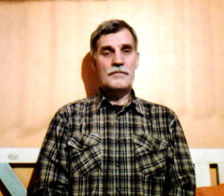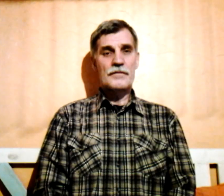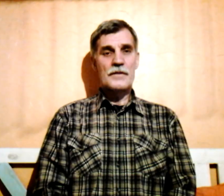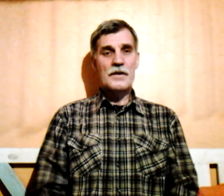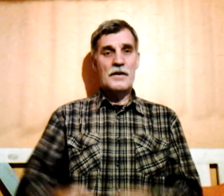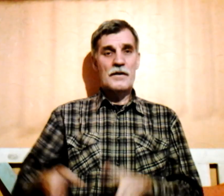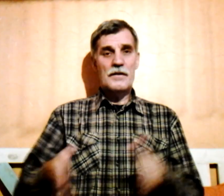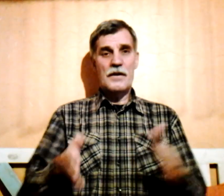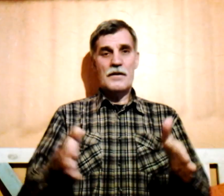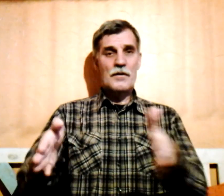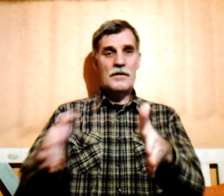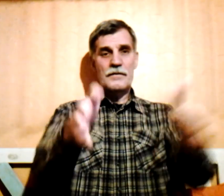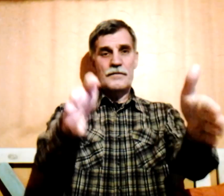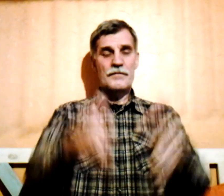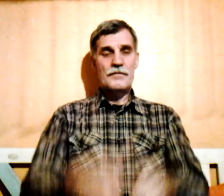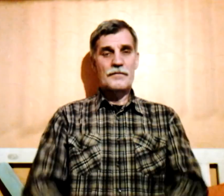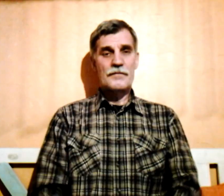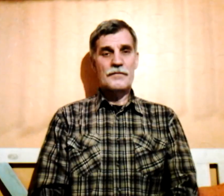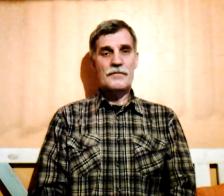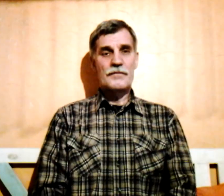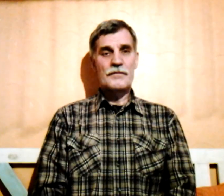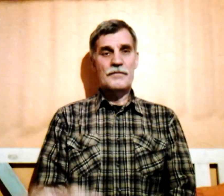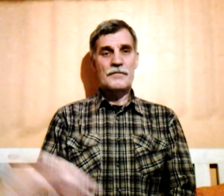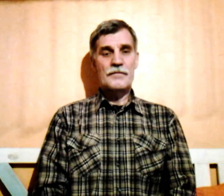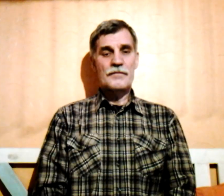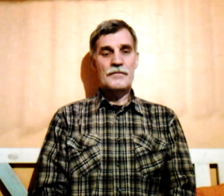Bridge. Мост. Мост.